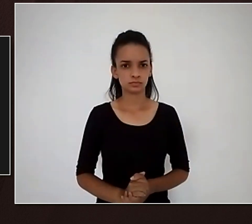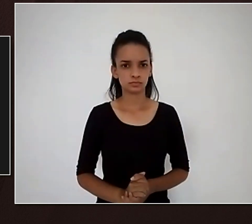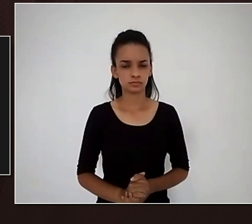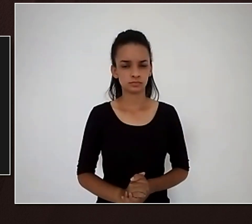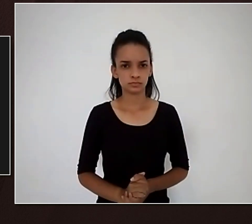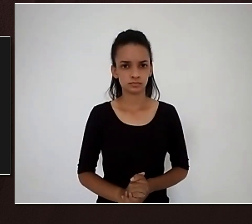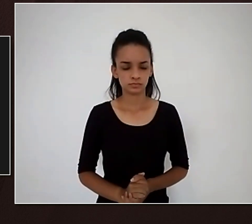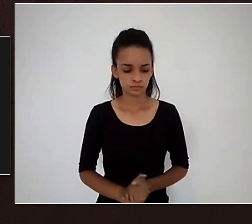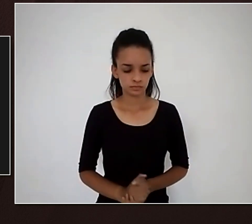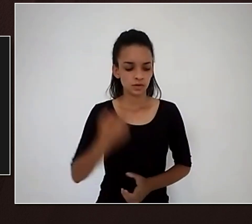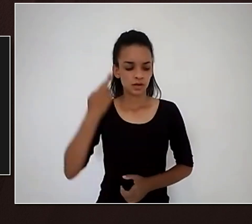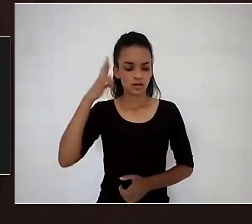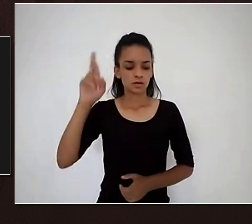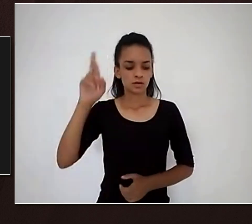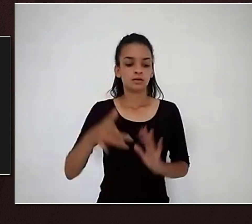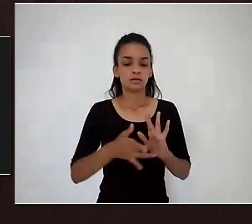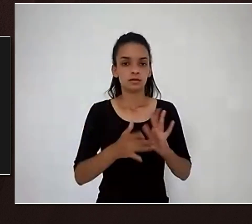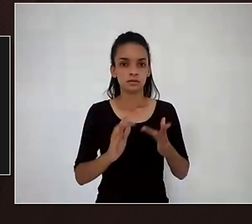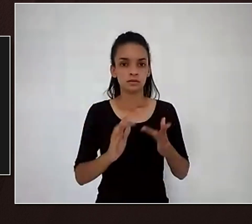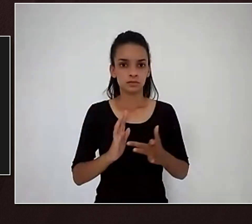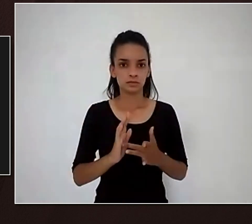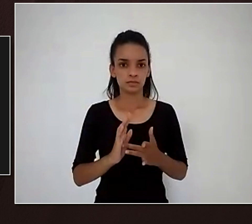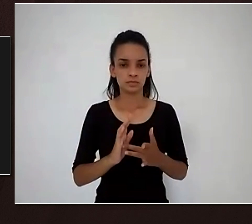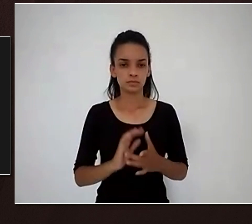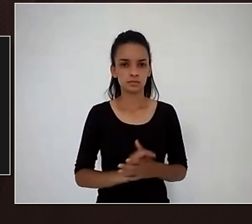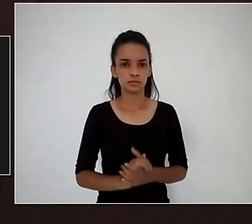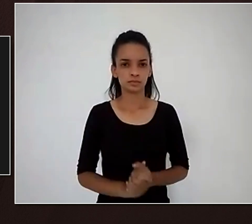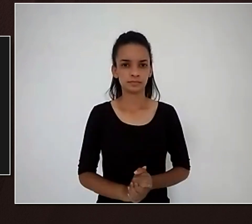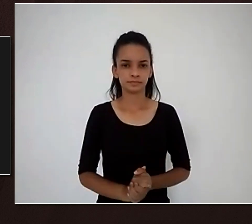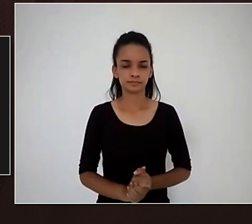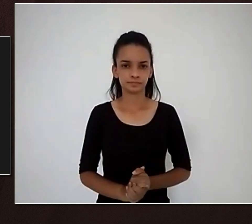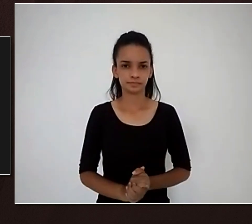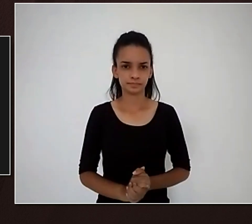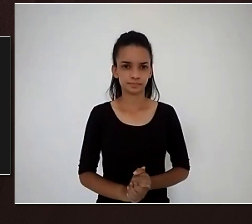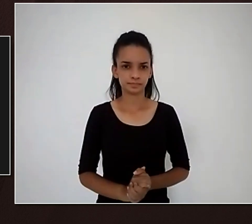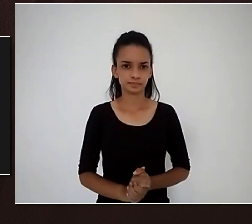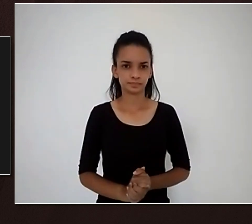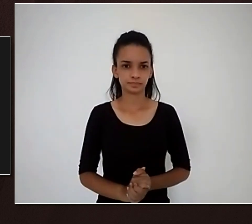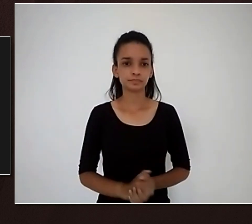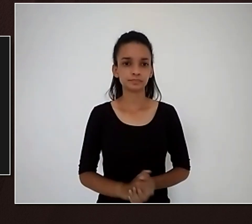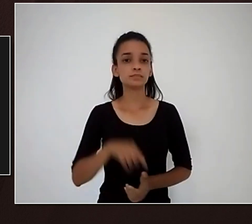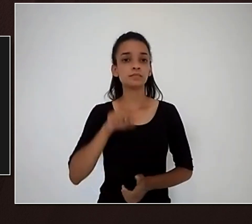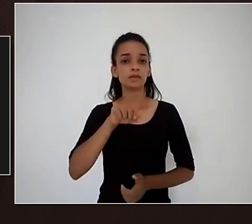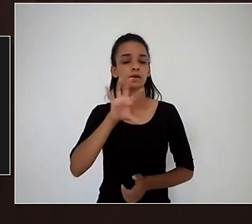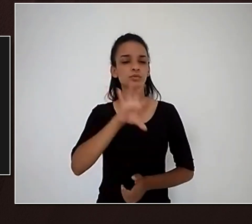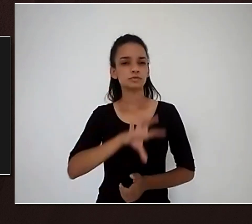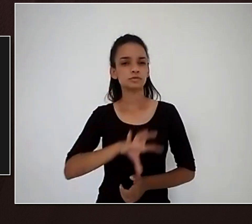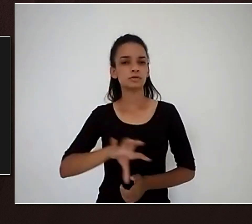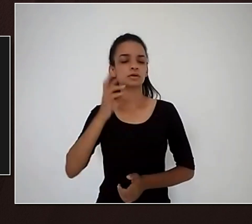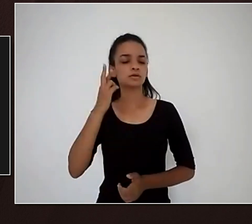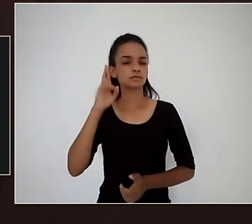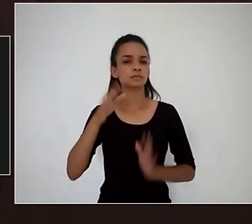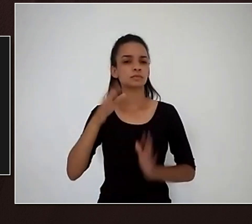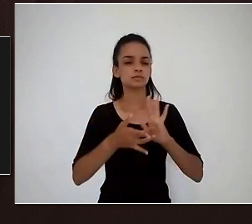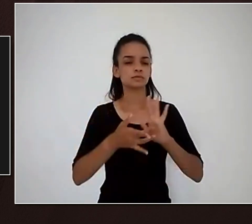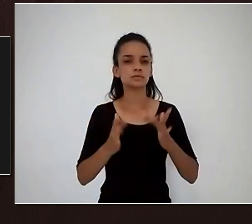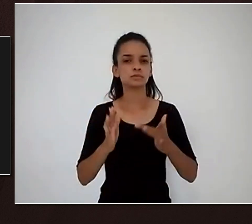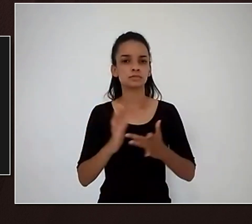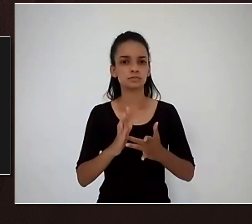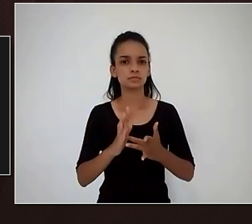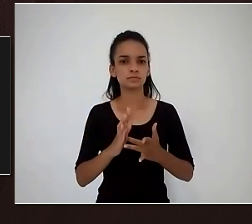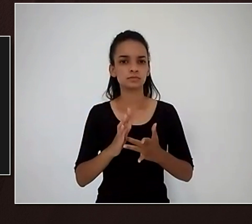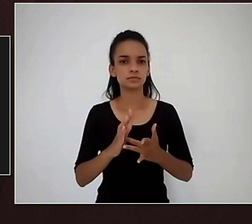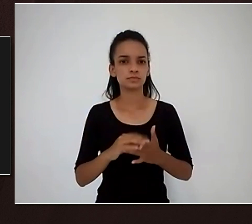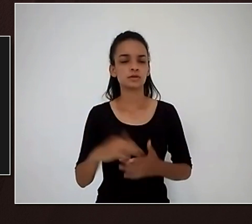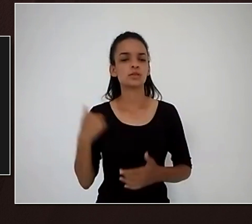Señor Jesús, nos mantiene simple. Y de esta manera, hermano, Señor Jesús, vamos a permanecer